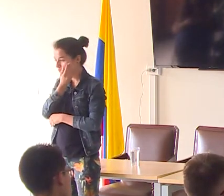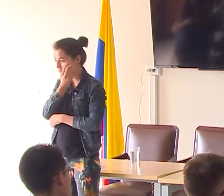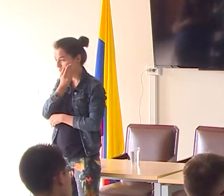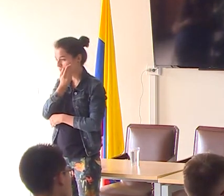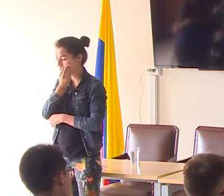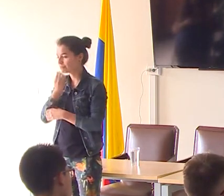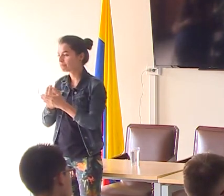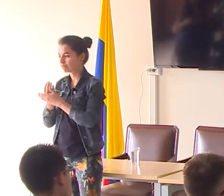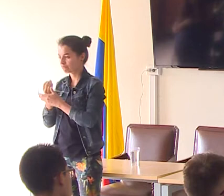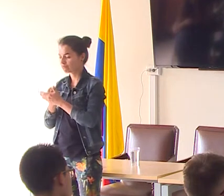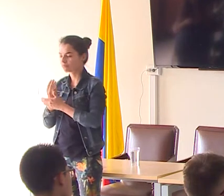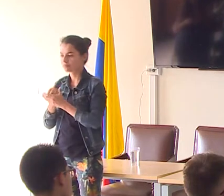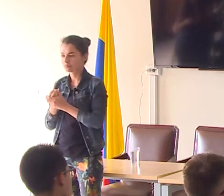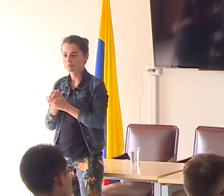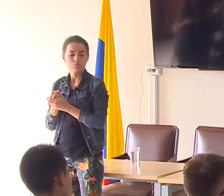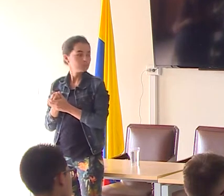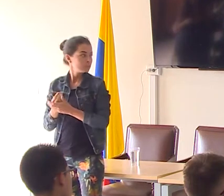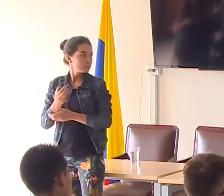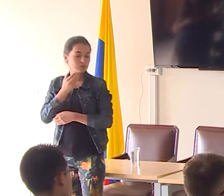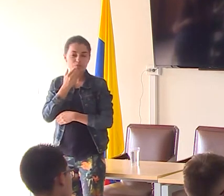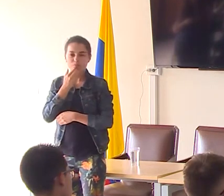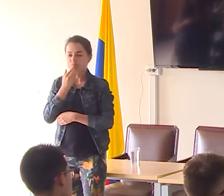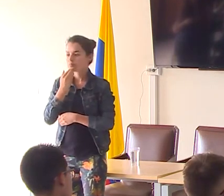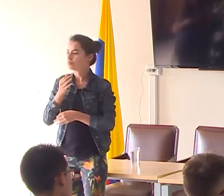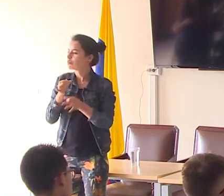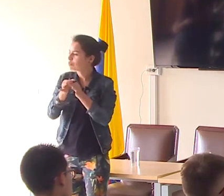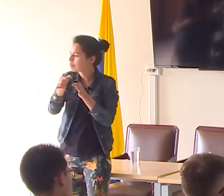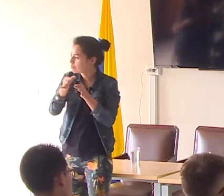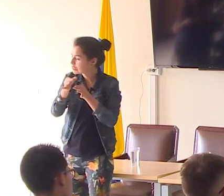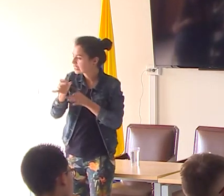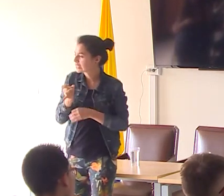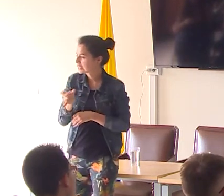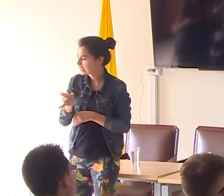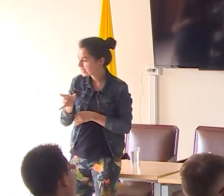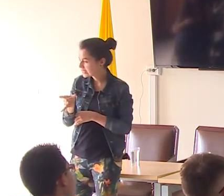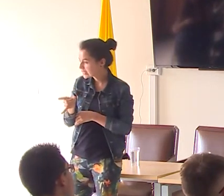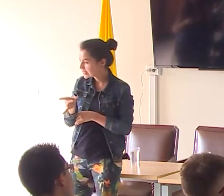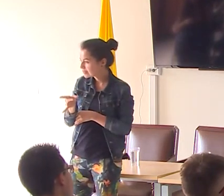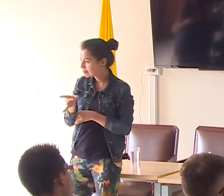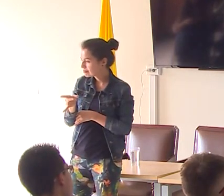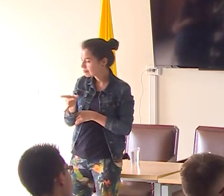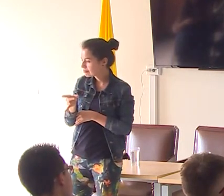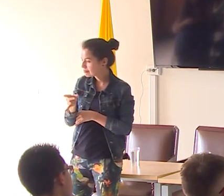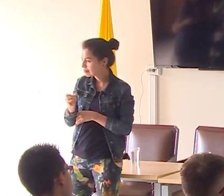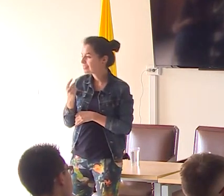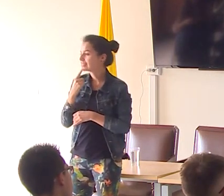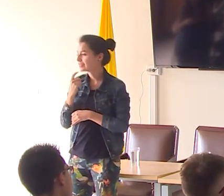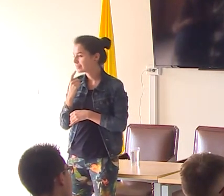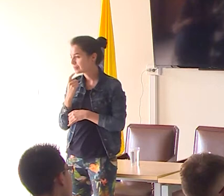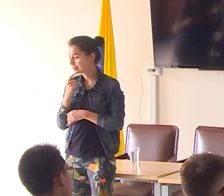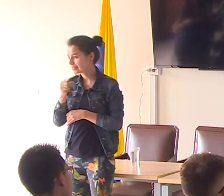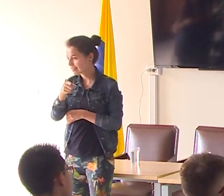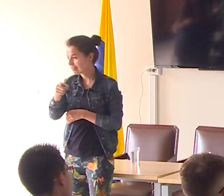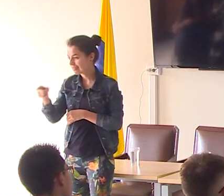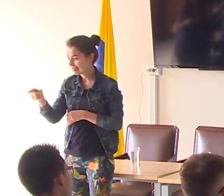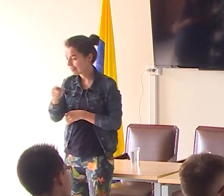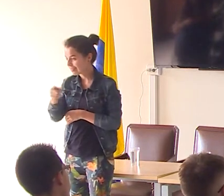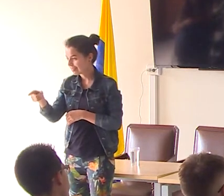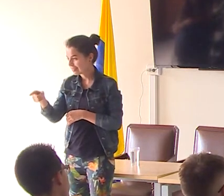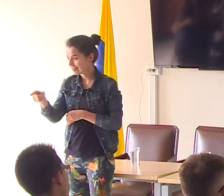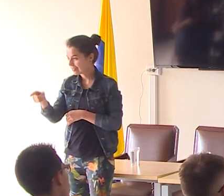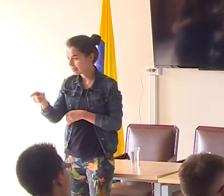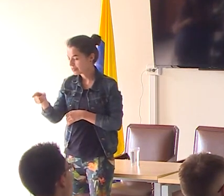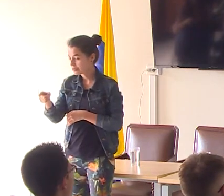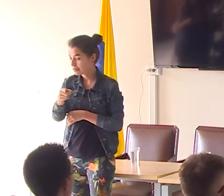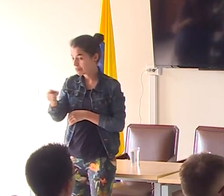en los municipios es por lo menos en este eje de municipios de chía cajicá zipaquirá donde se concentra gran parte de la